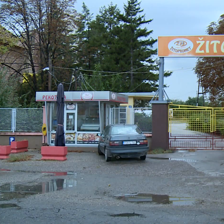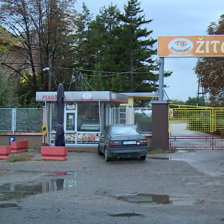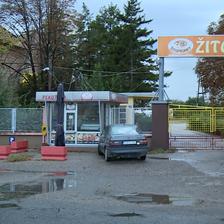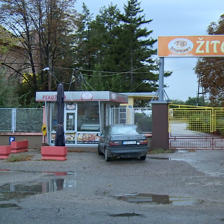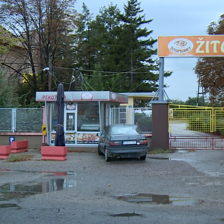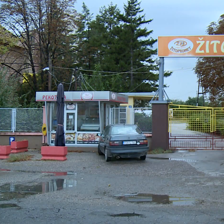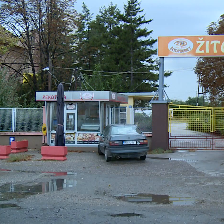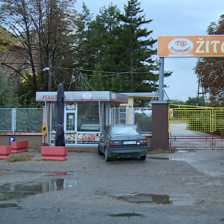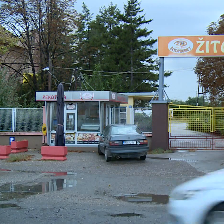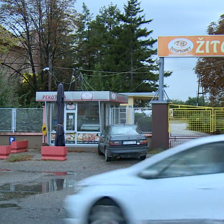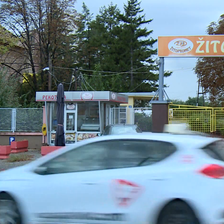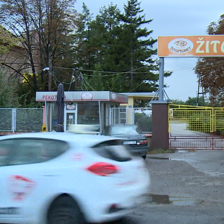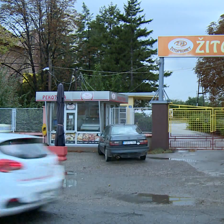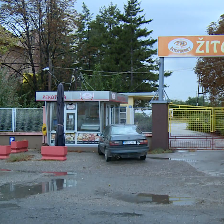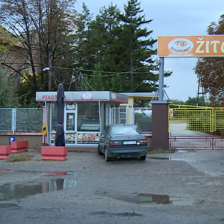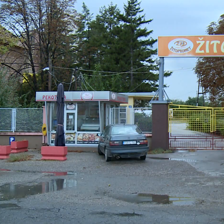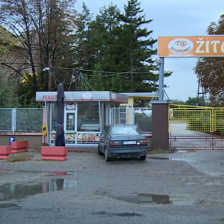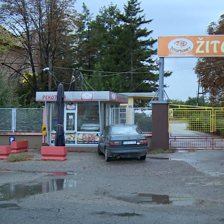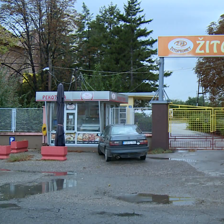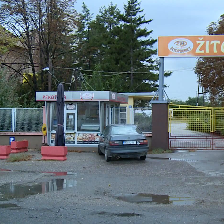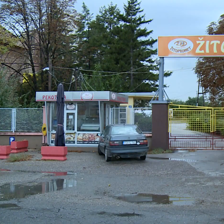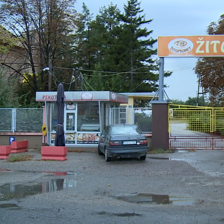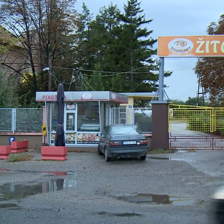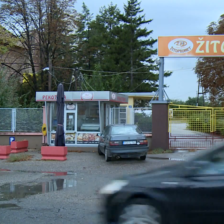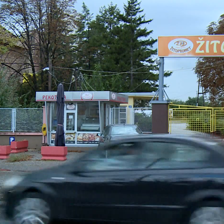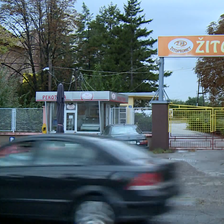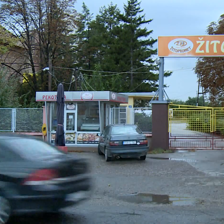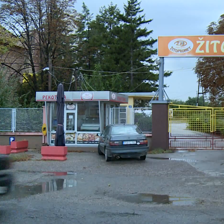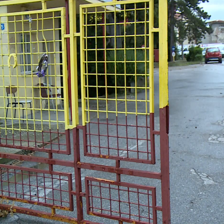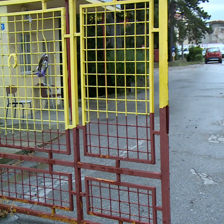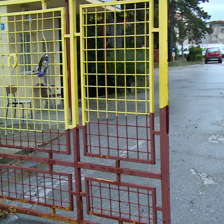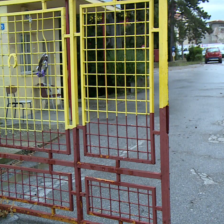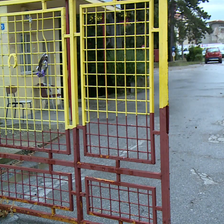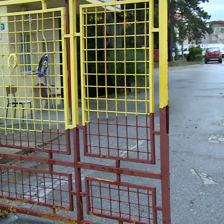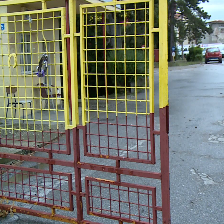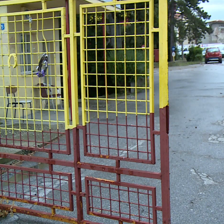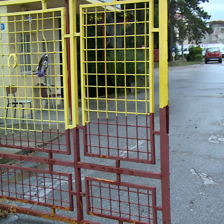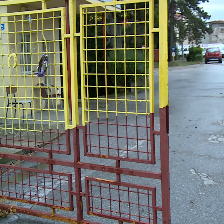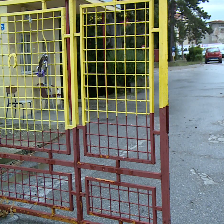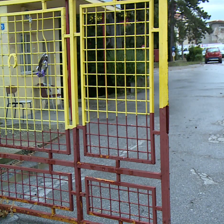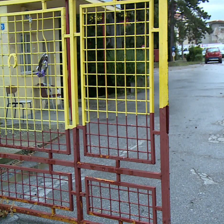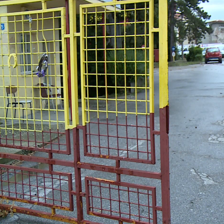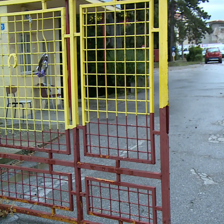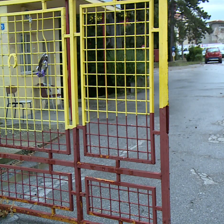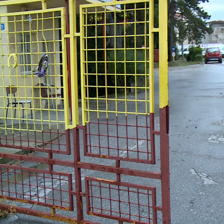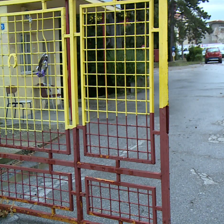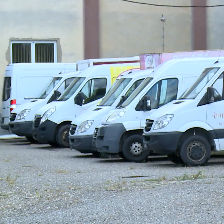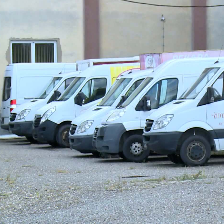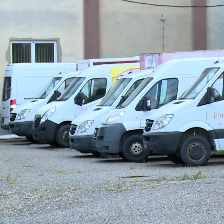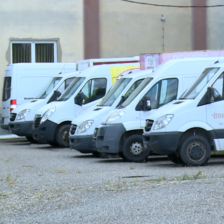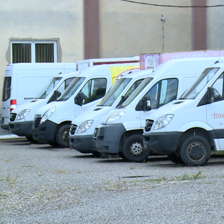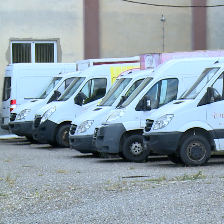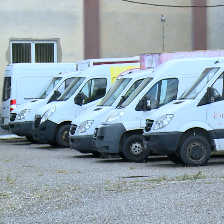Od oko 13 miliona potraživanja povjerilaca nekadašnjeg semberskog mlinskog giganta priznato je nešto više od 6 miliona maraka. Poreska